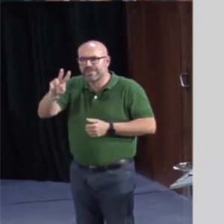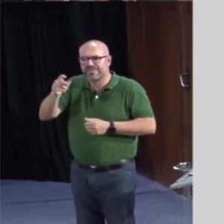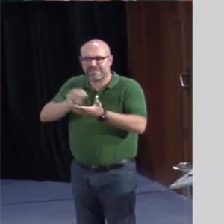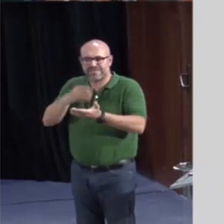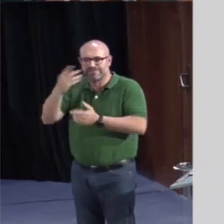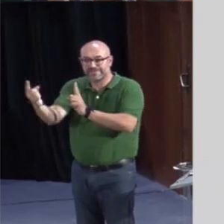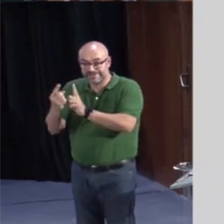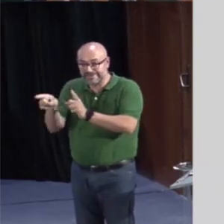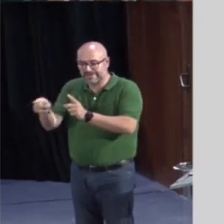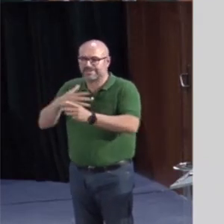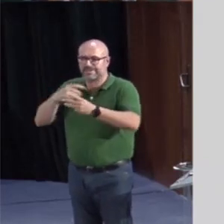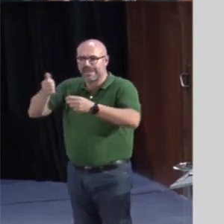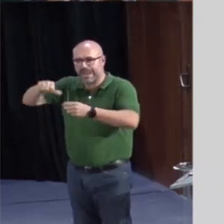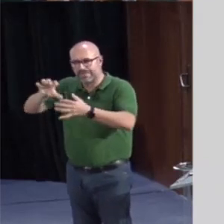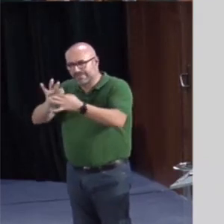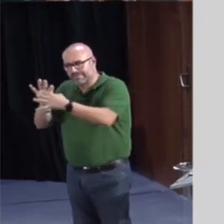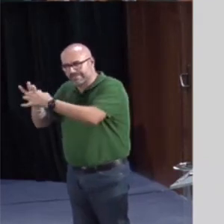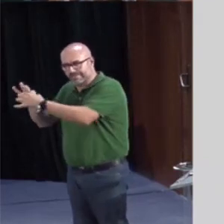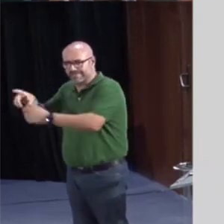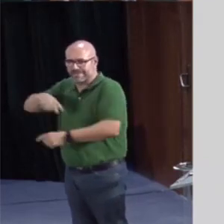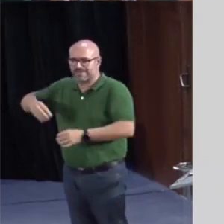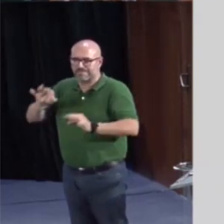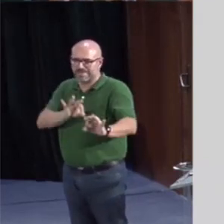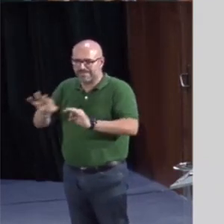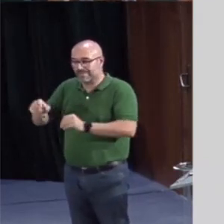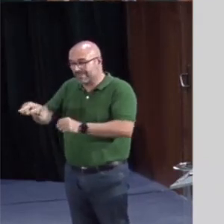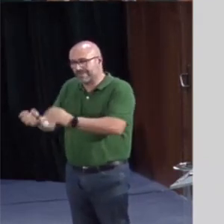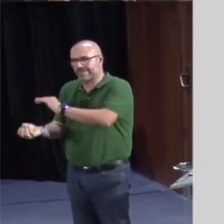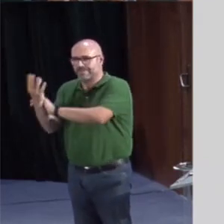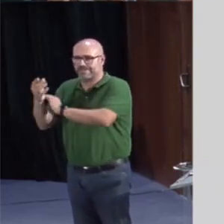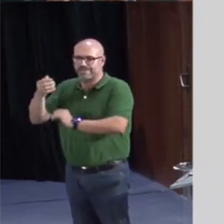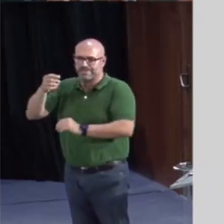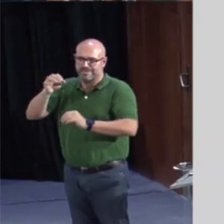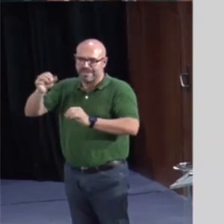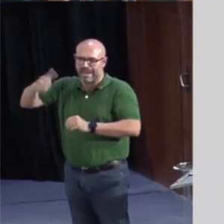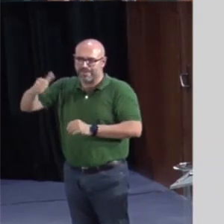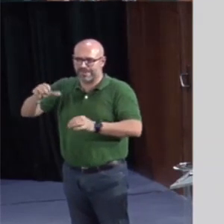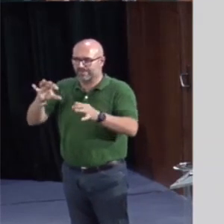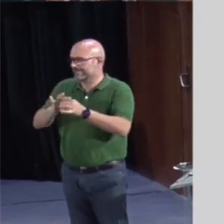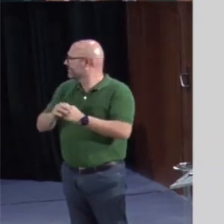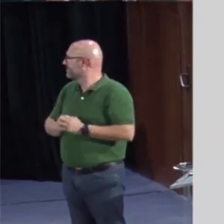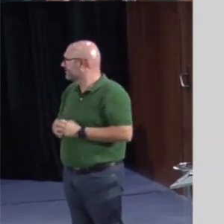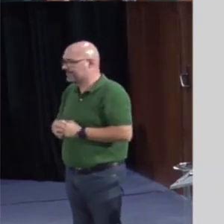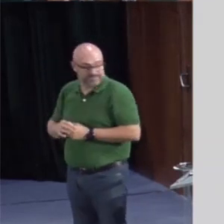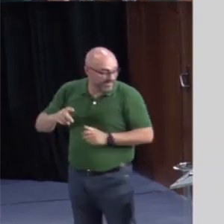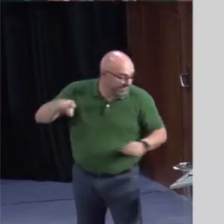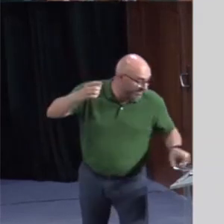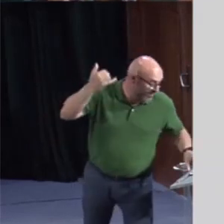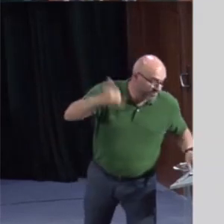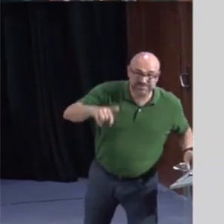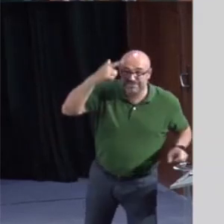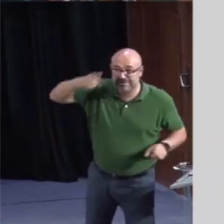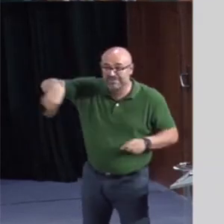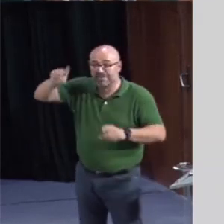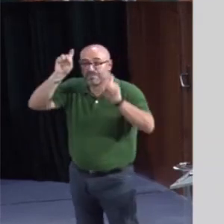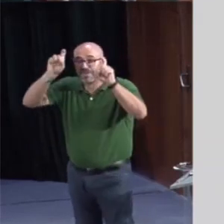posibilidad de que se extienda a la A2, B1, B2, pues evidentemente en los ciclos formativos, las pruebas de niveles